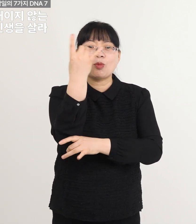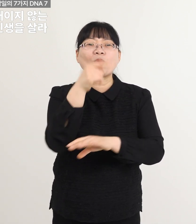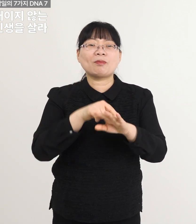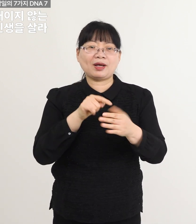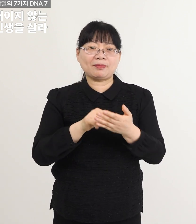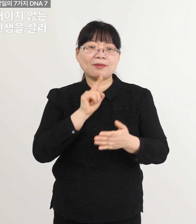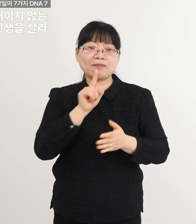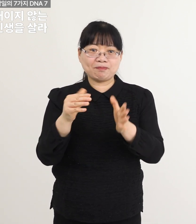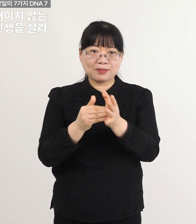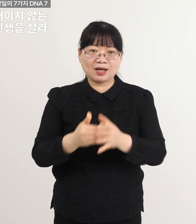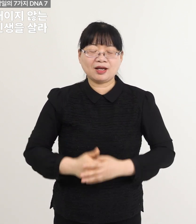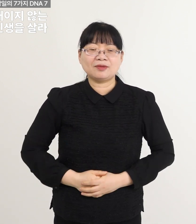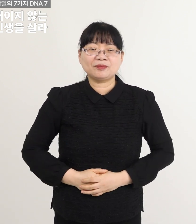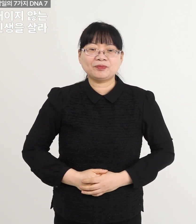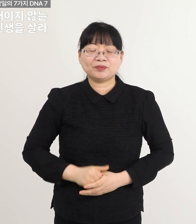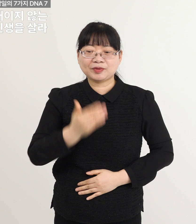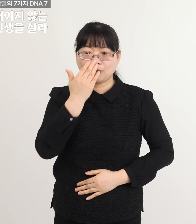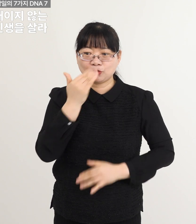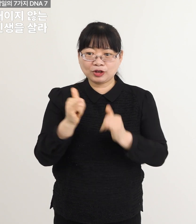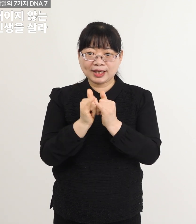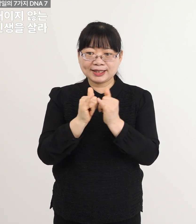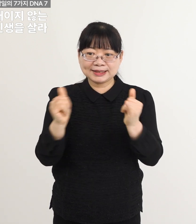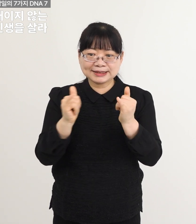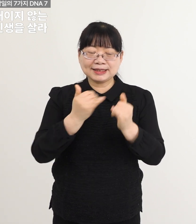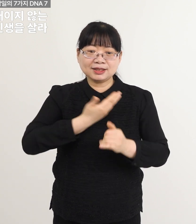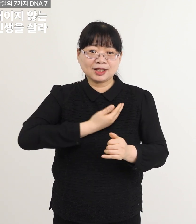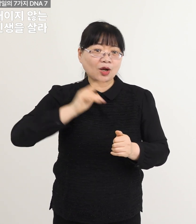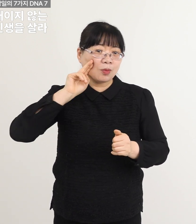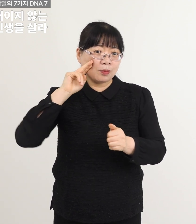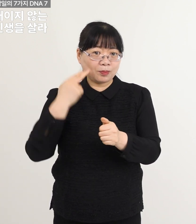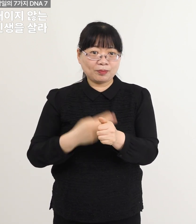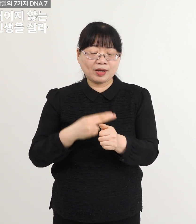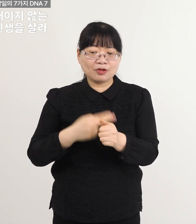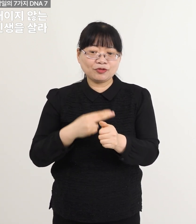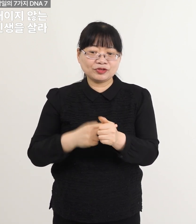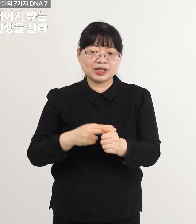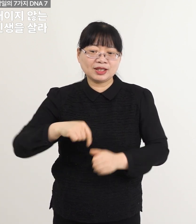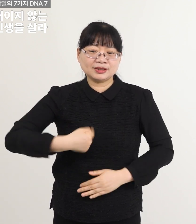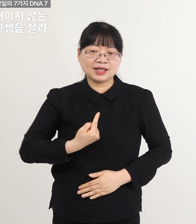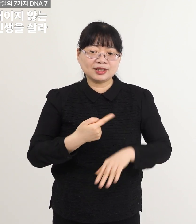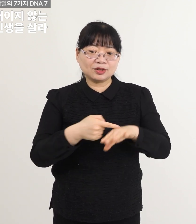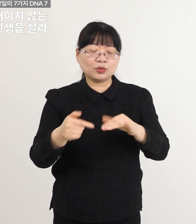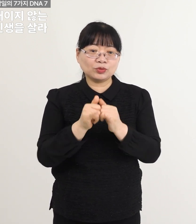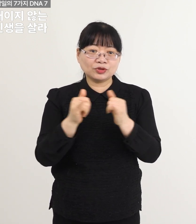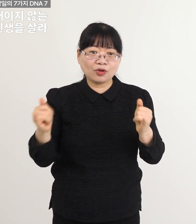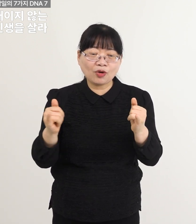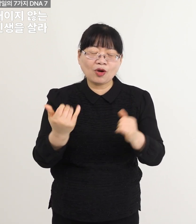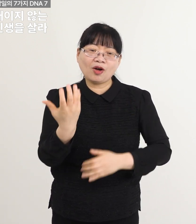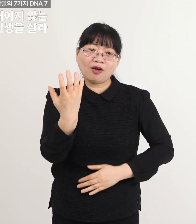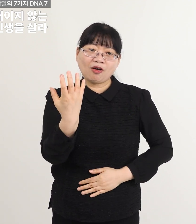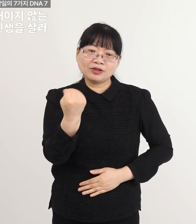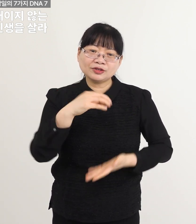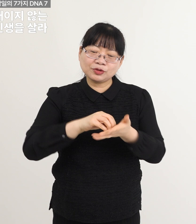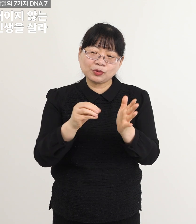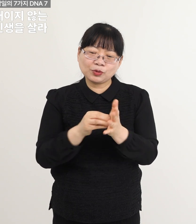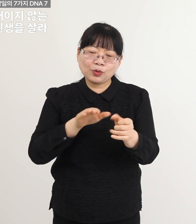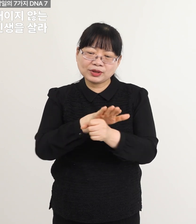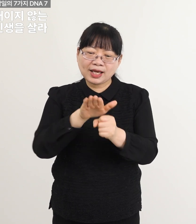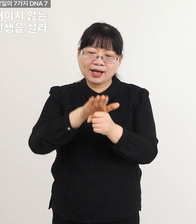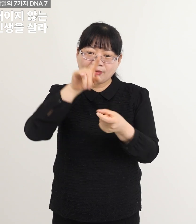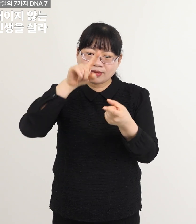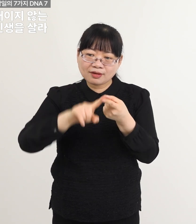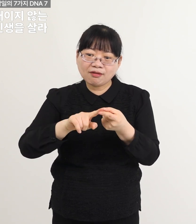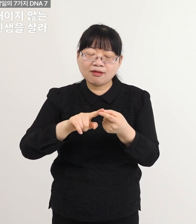말이에요. 그러니까 유대인들을 사도 바울이 자기 동족을 얼마나 사랑하는지